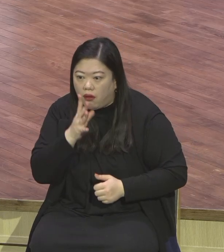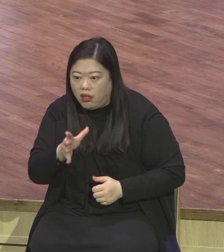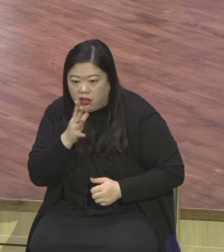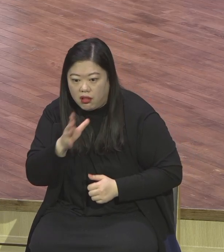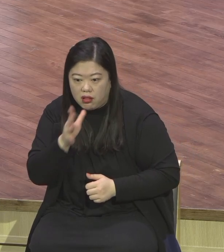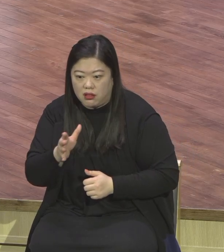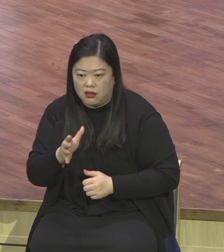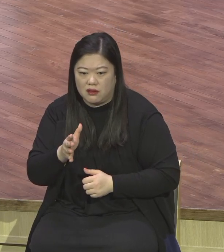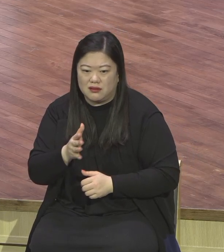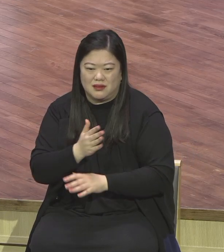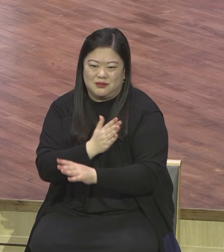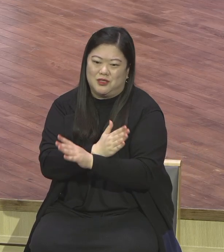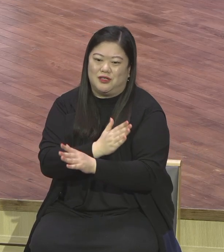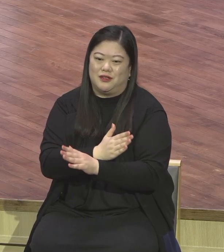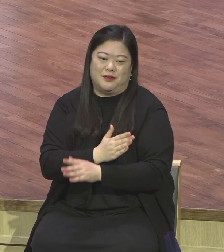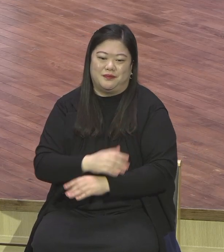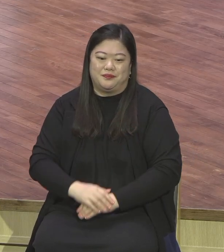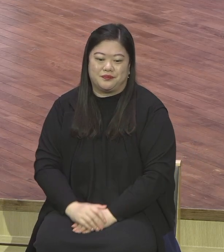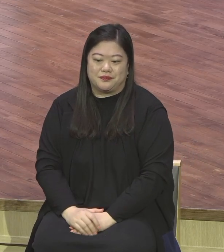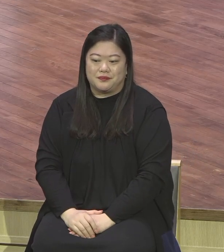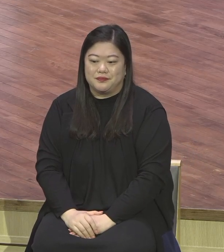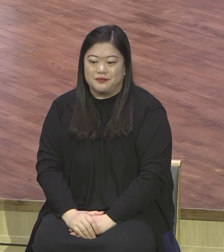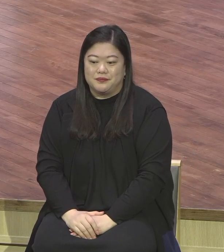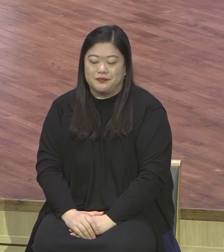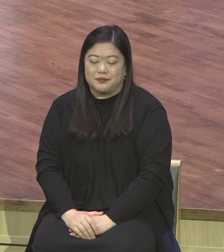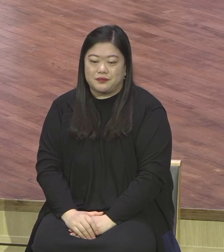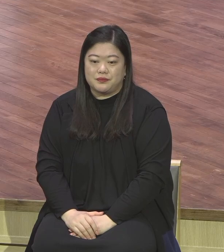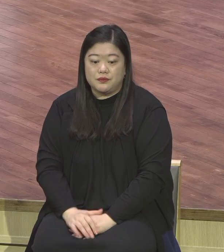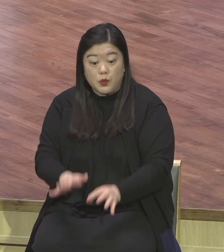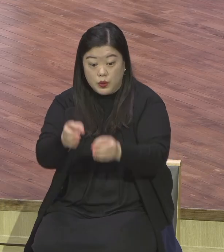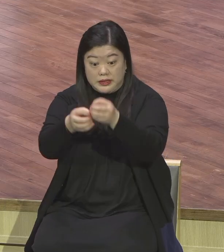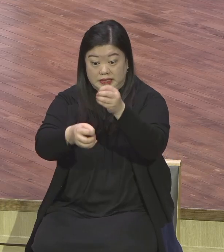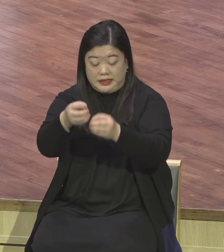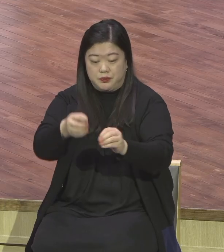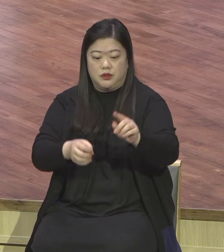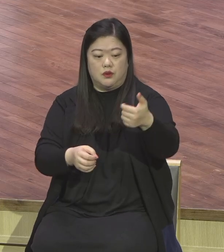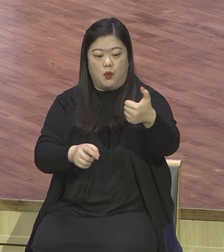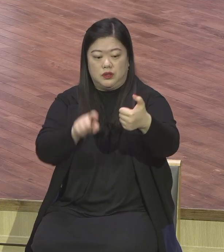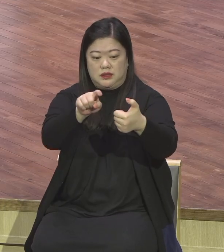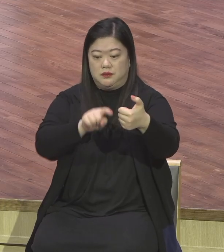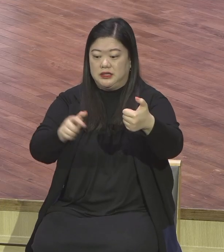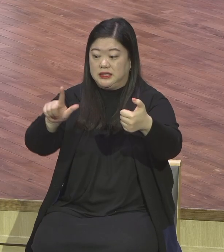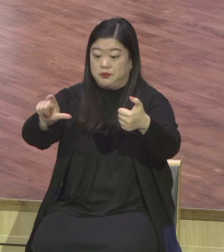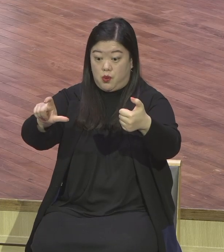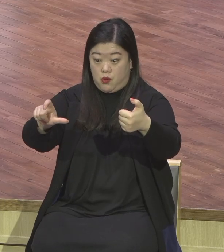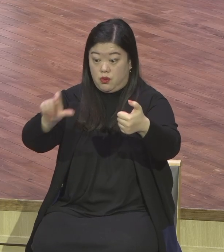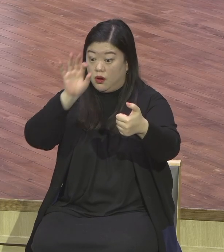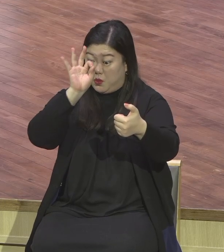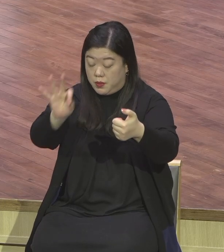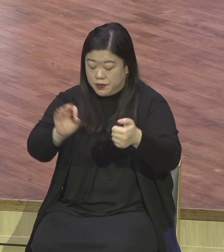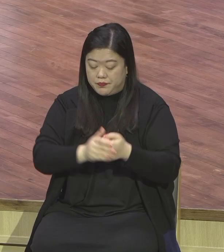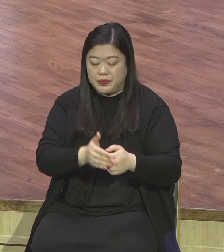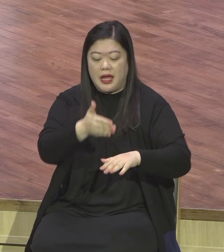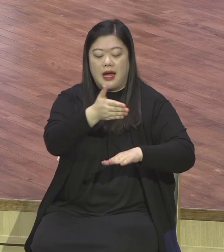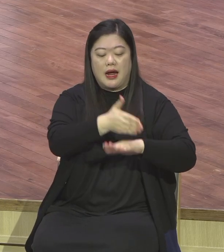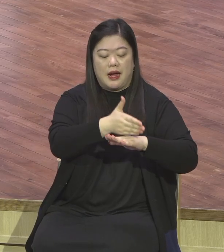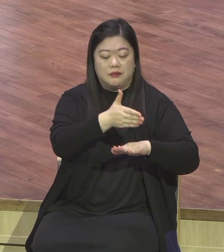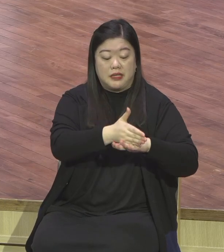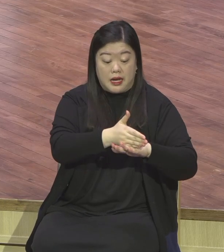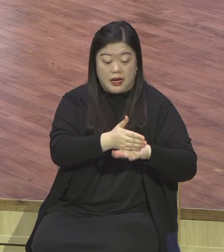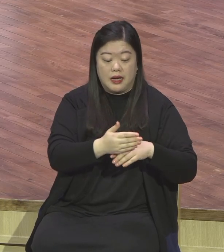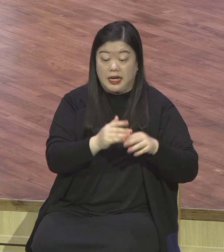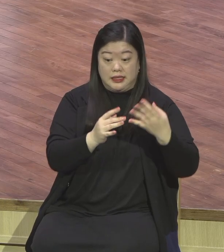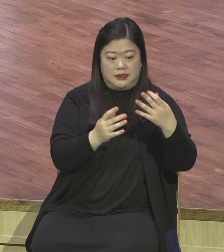본문 14제로면 감사로 하나님께 제사를 드린 이후에 지존하신 이에게 너 소원을